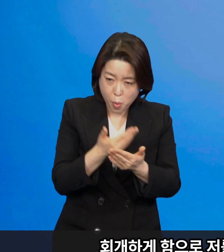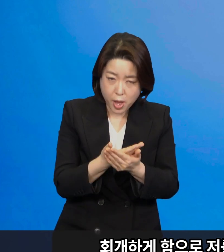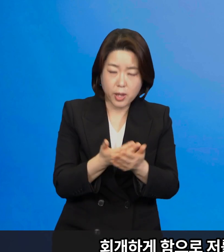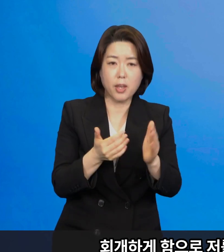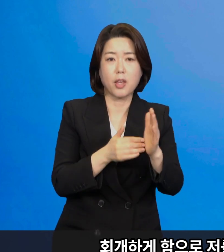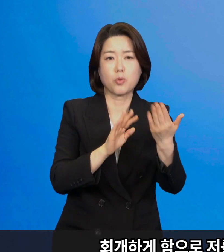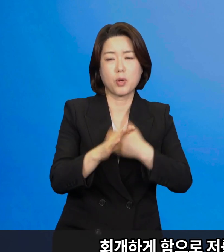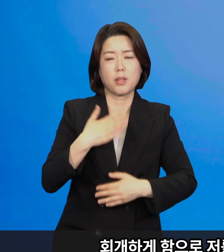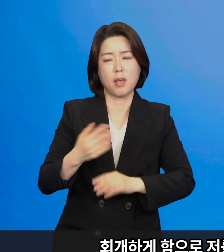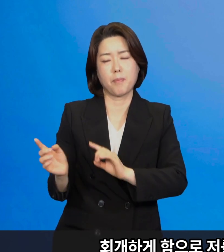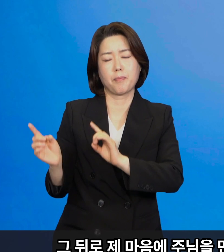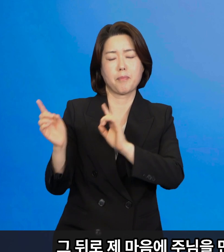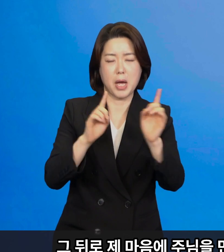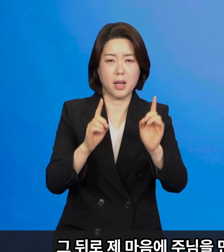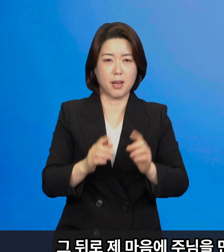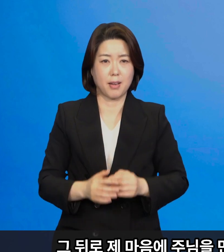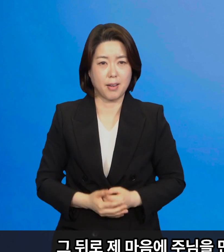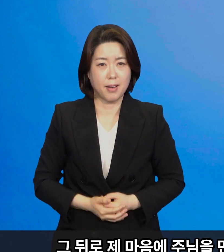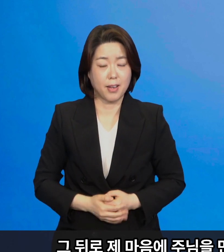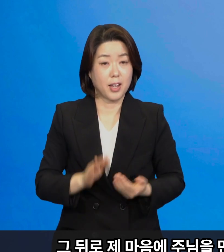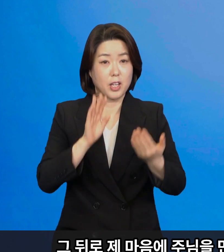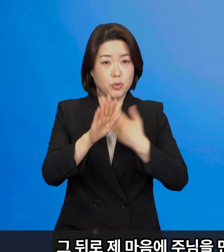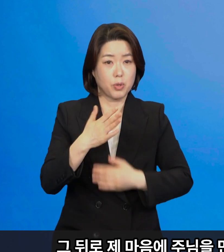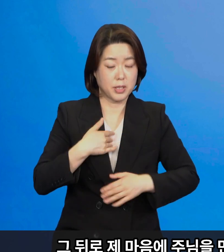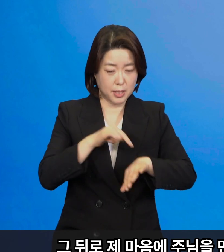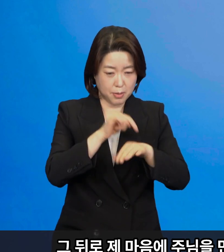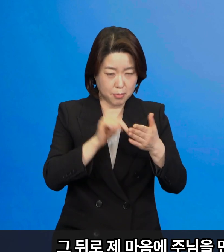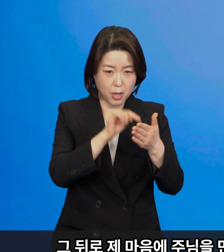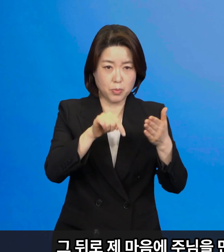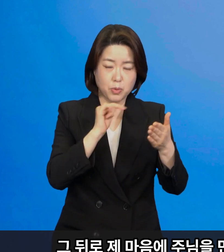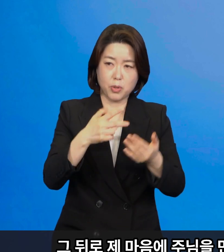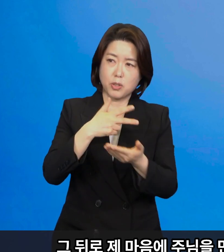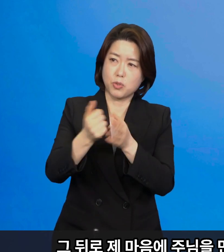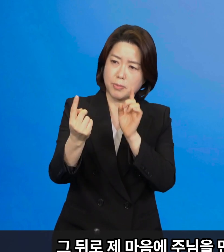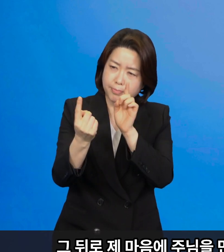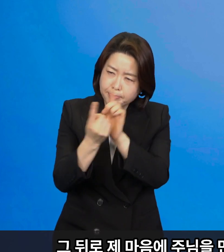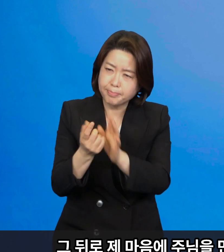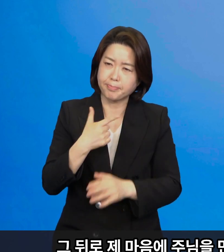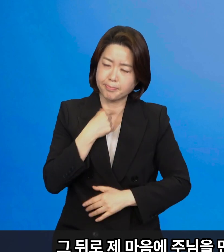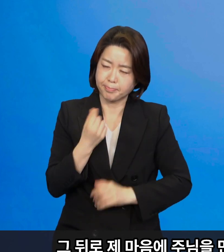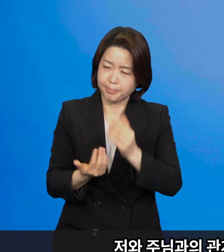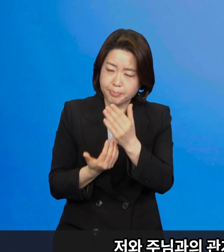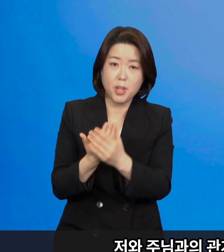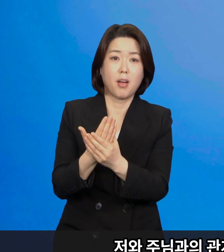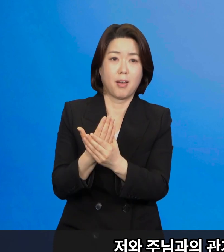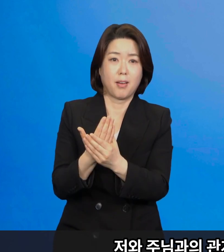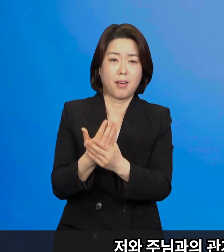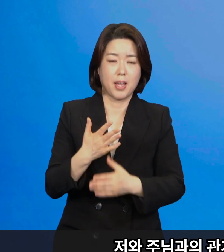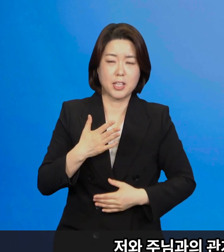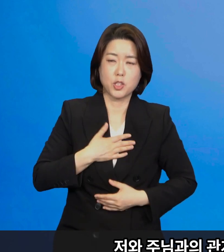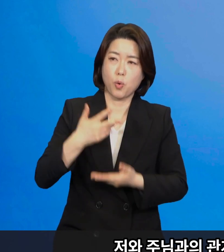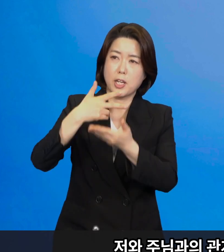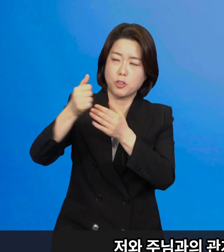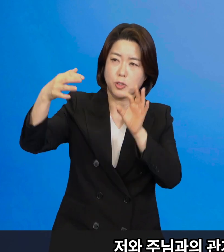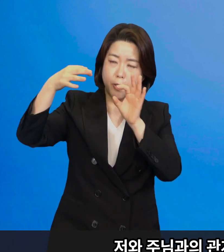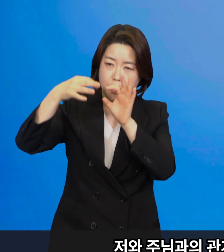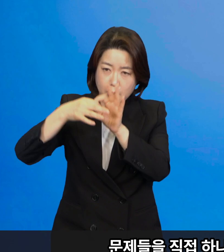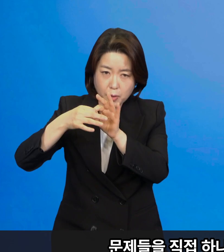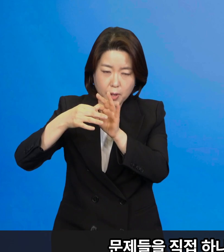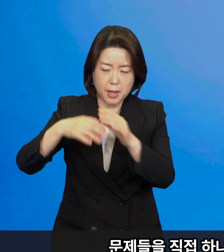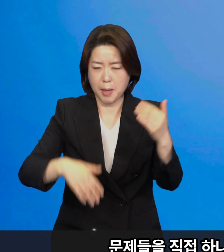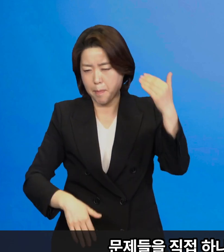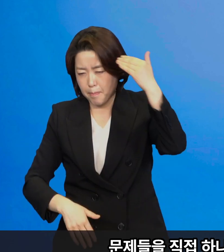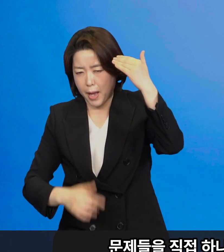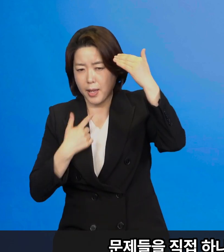회복시켜 주셨습니다. 그 뒤로 제 마음에 주님을 만나고 싶어하는 마음이 생기니 저와 주님과의 관계를 가로막고